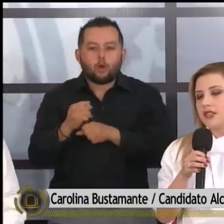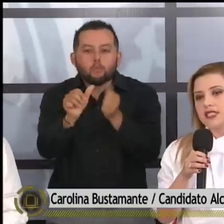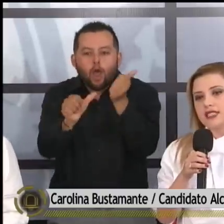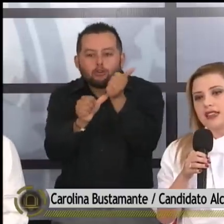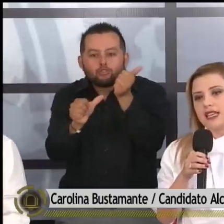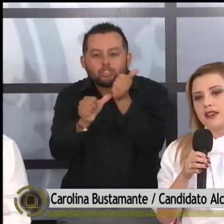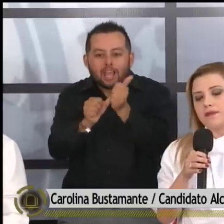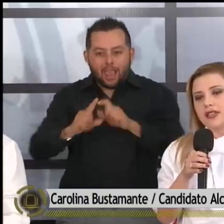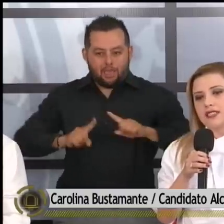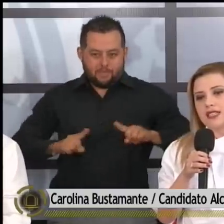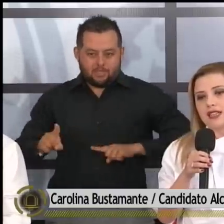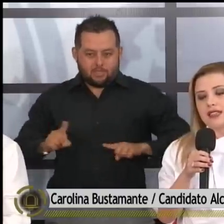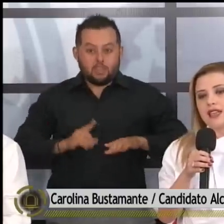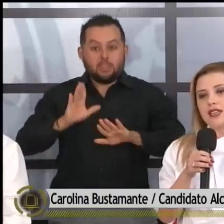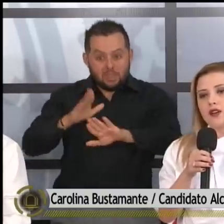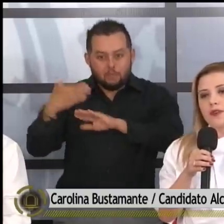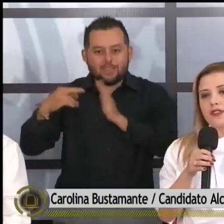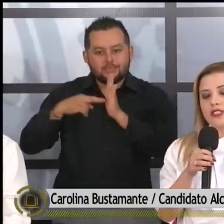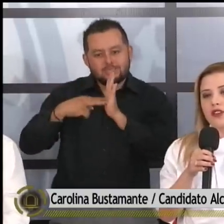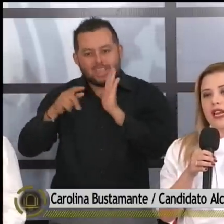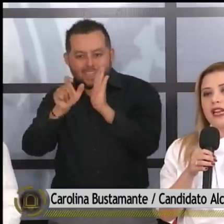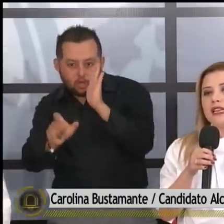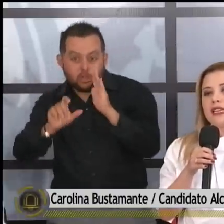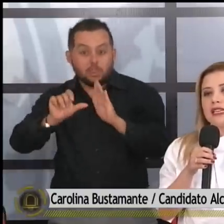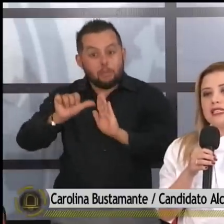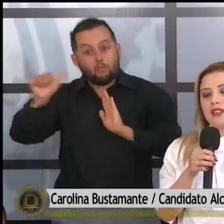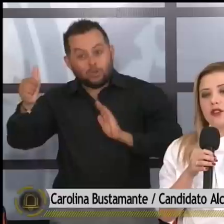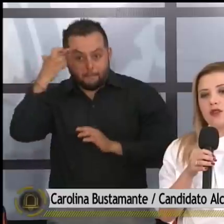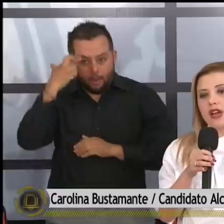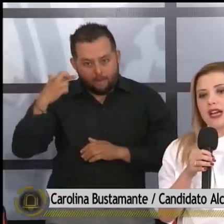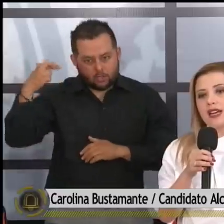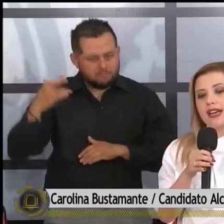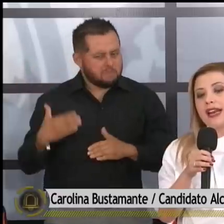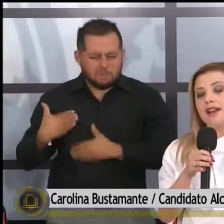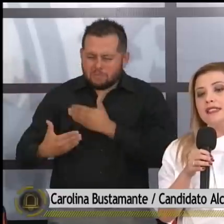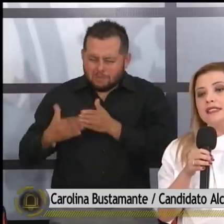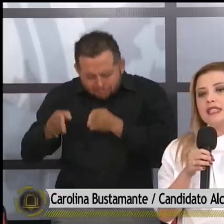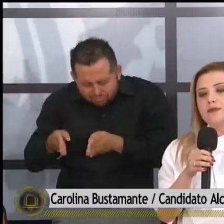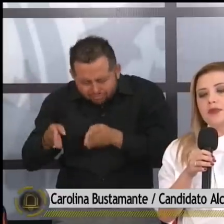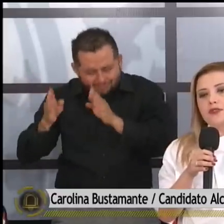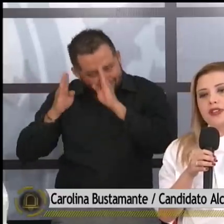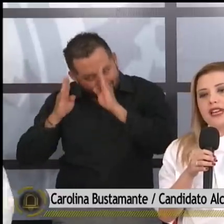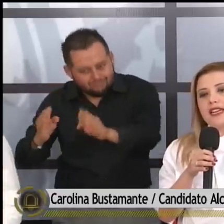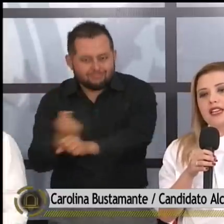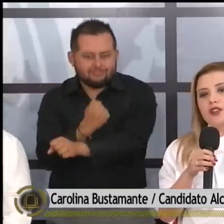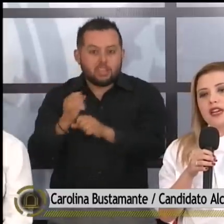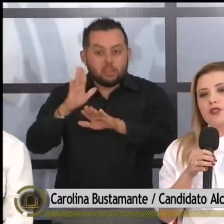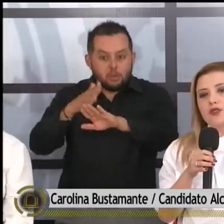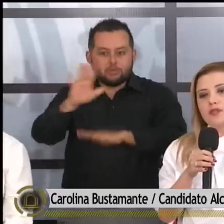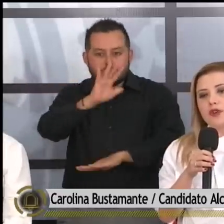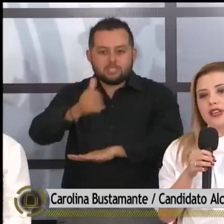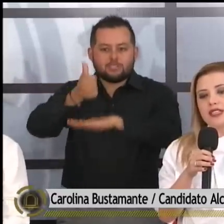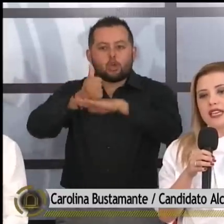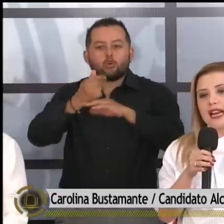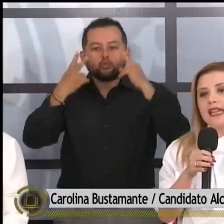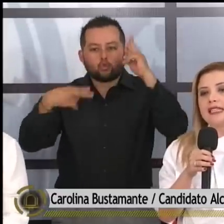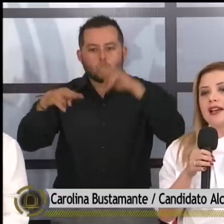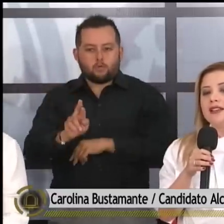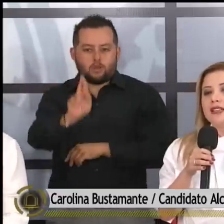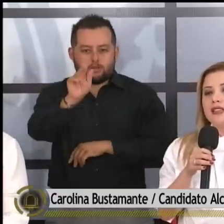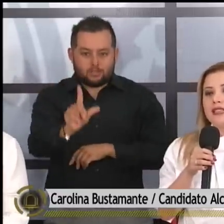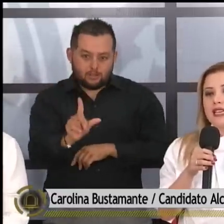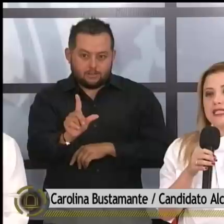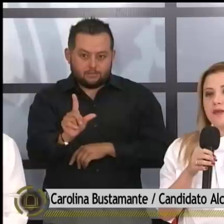auxiliar administrativa, pasé a ser técnico profesional, hice toda una carrera, después fui la directora de turismo de